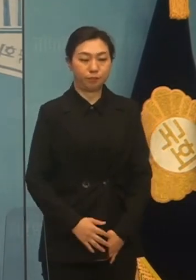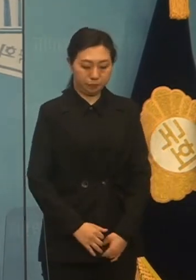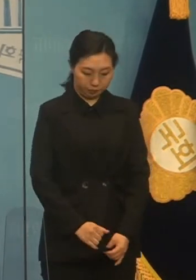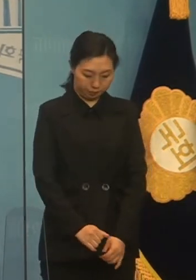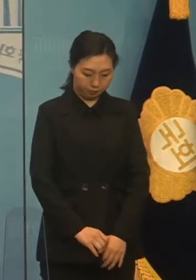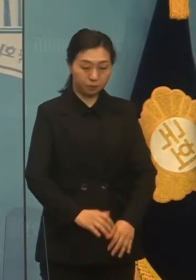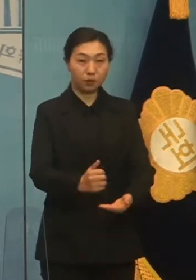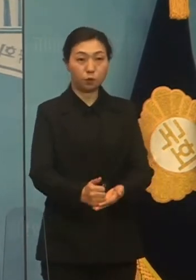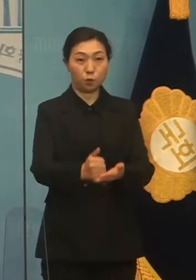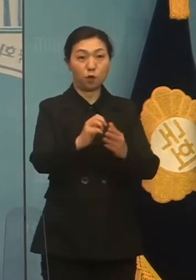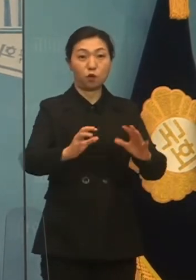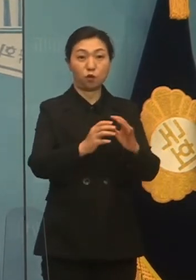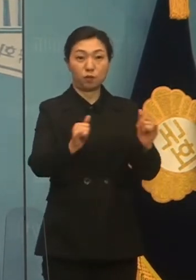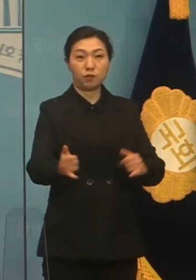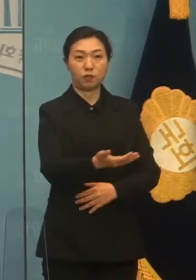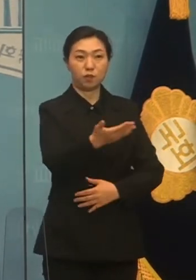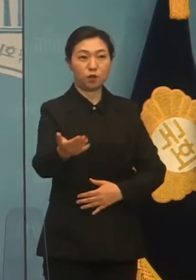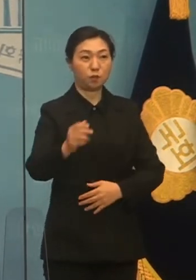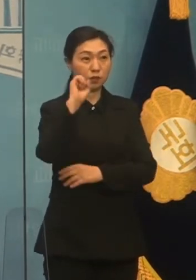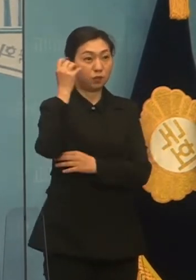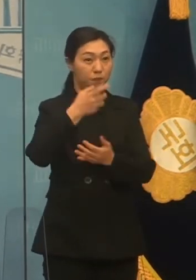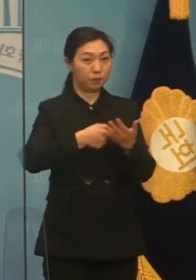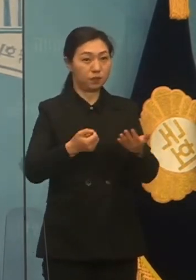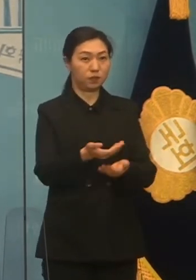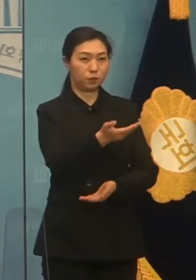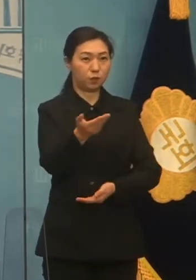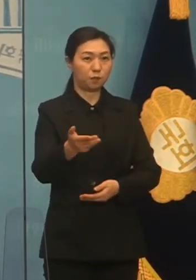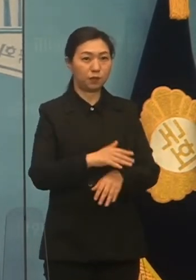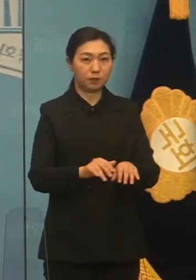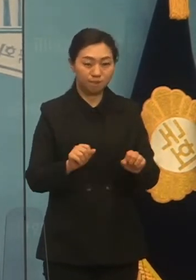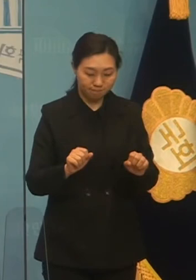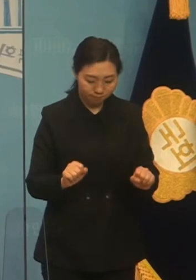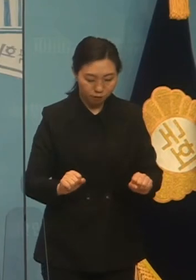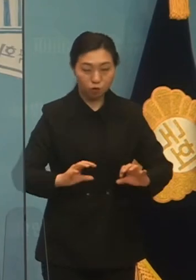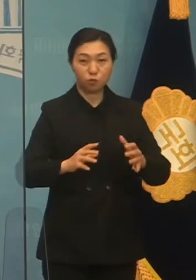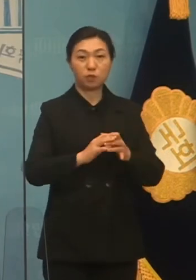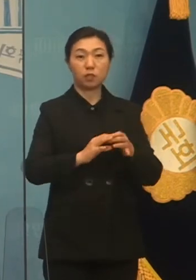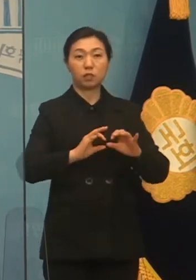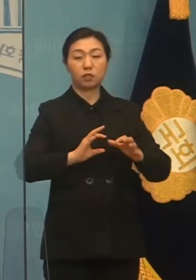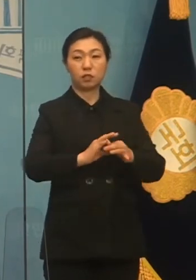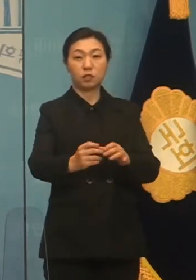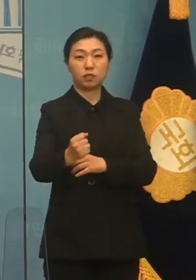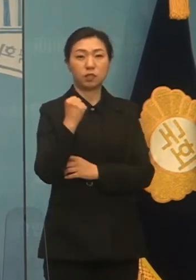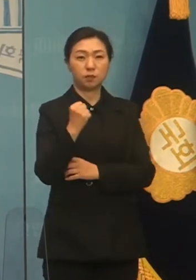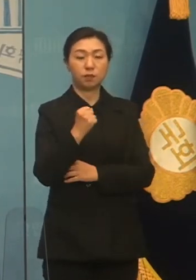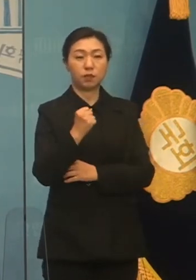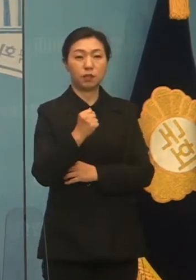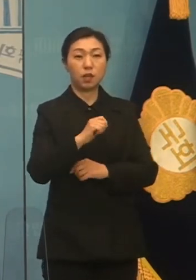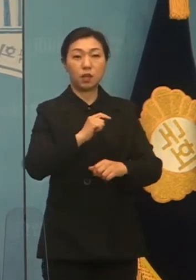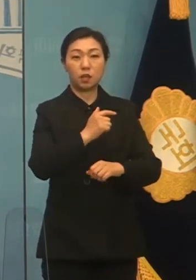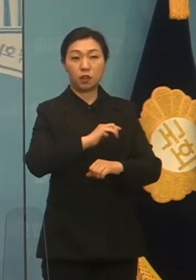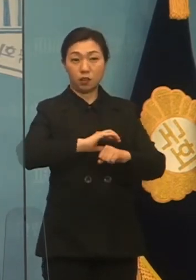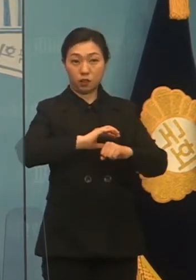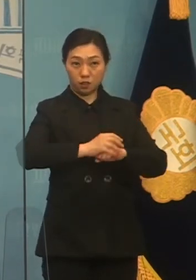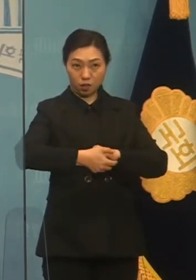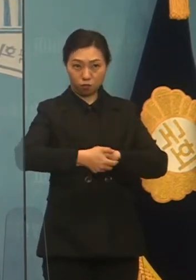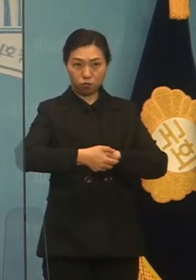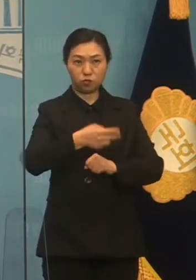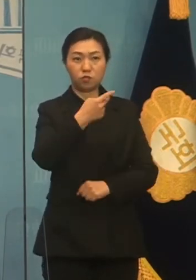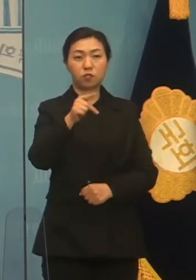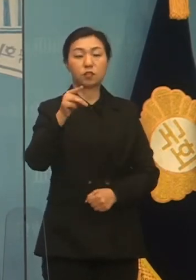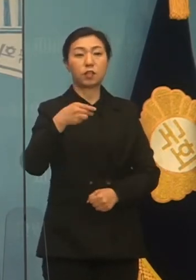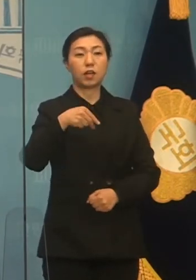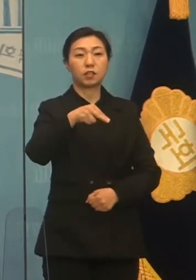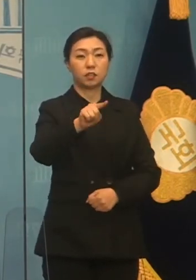국민 여러분, 언론인 여러분 안녕하십니까? 저는 국민의힘 대구설서가